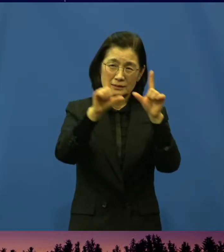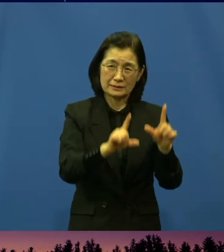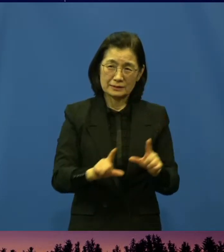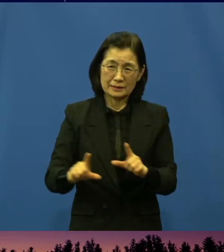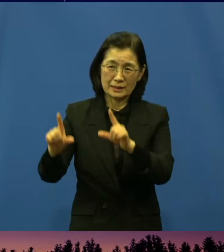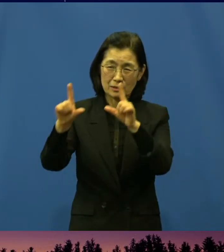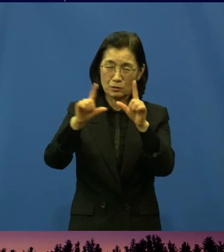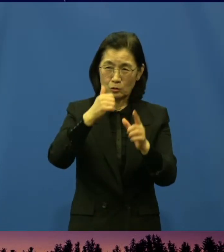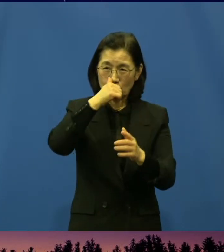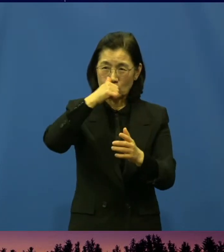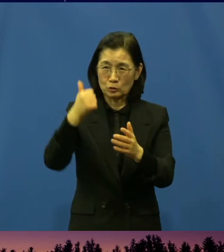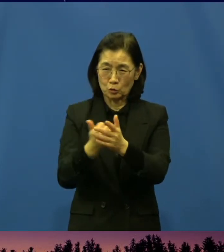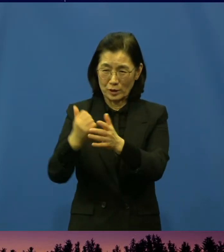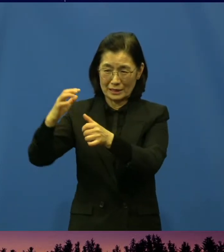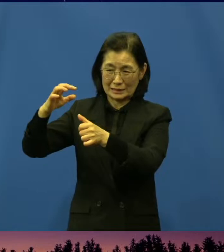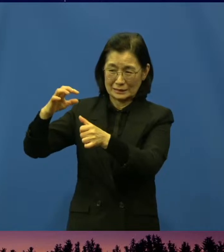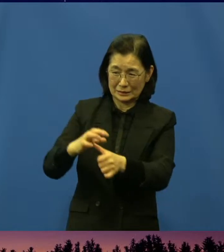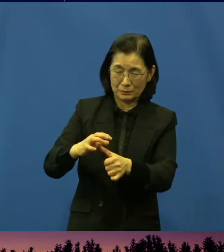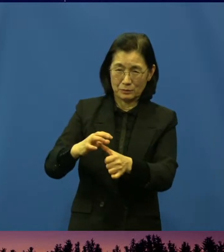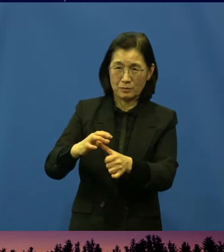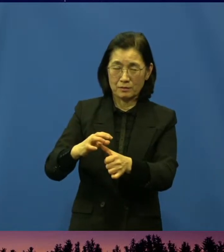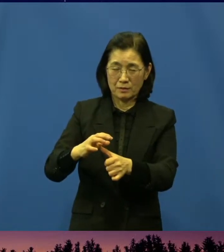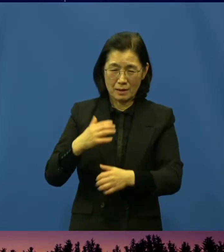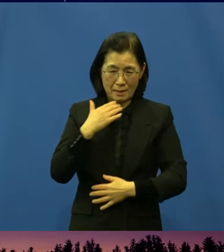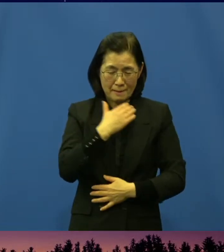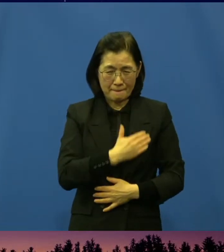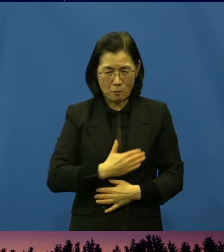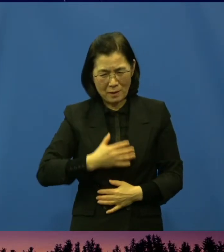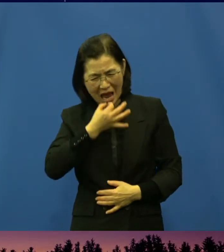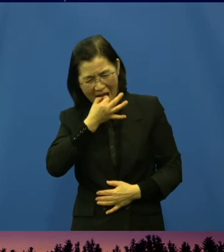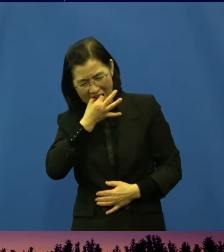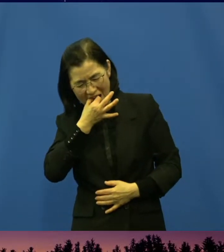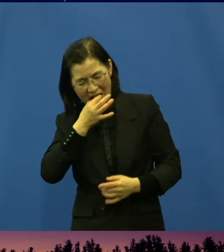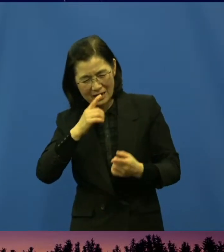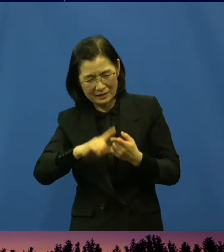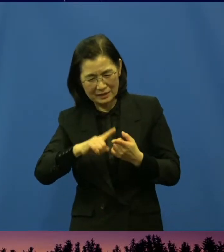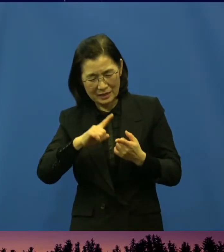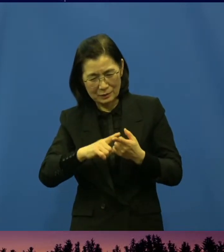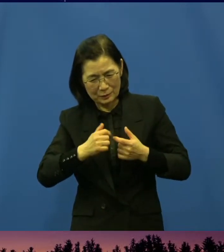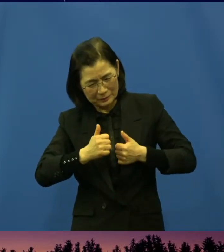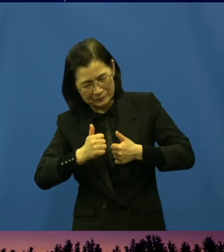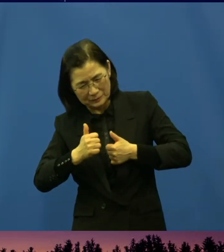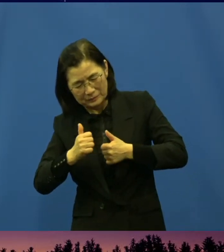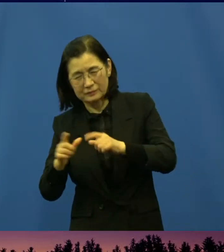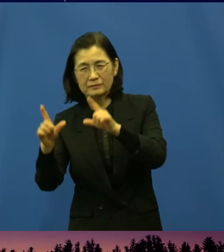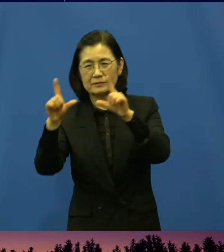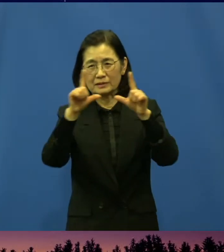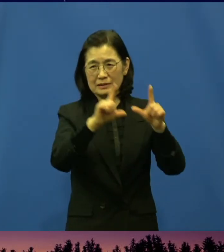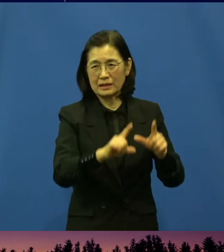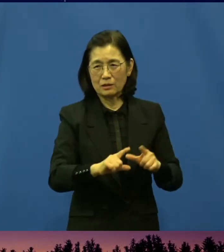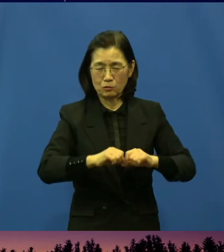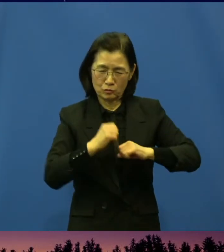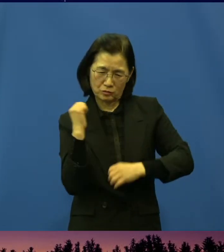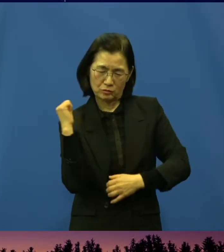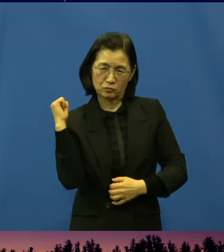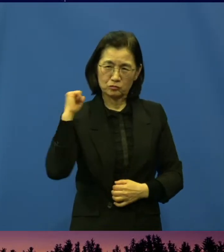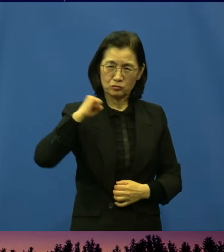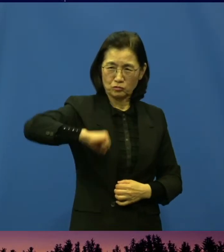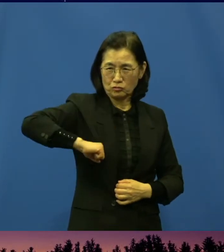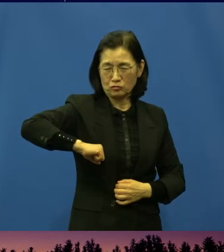지배를 받고 또 육체의 욕심을 따라 살고 불순종의 시간들, 하나님과 상관없이 살았다.